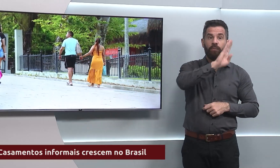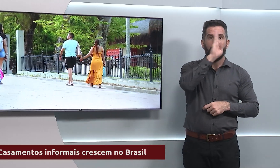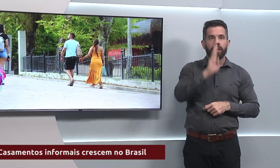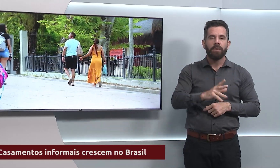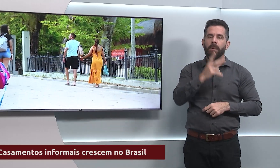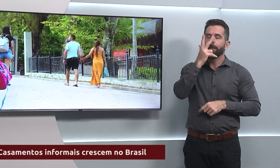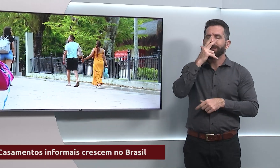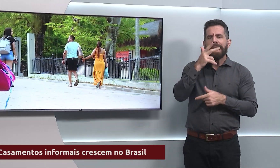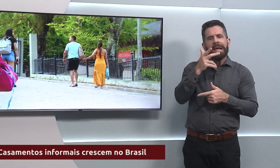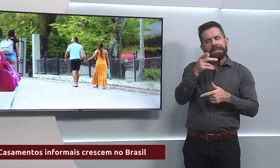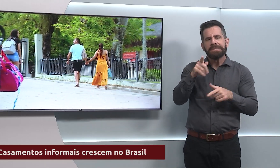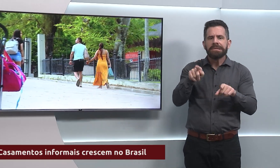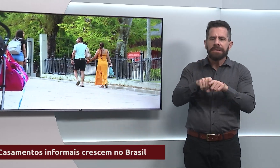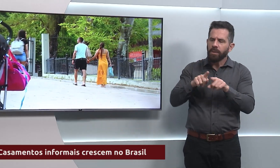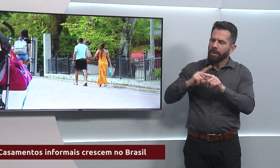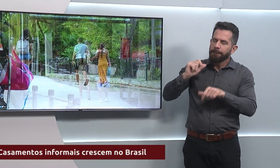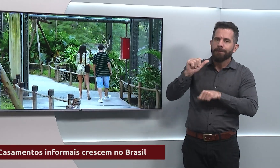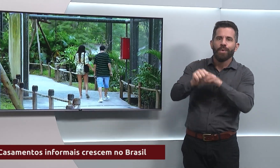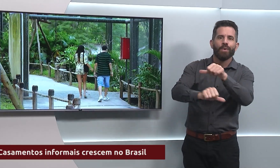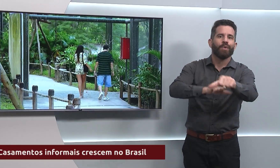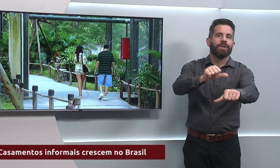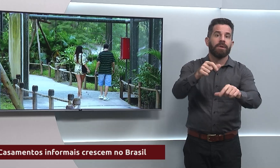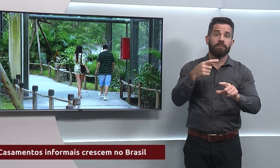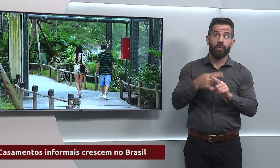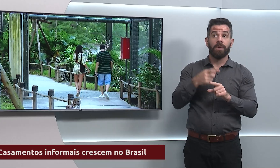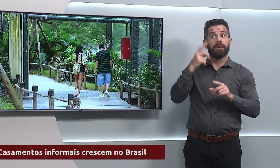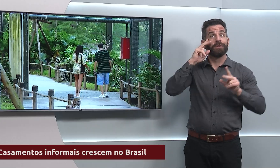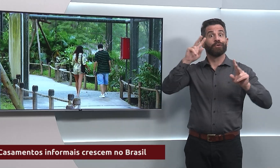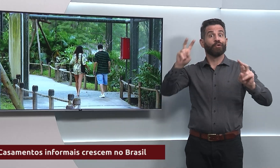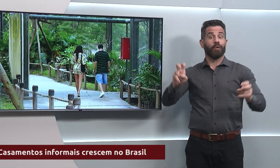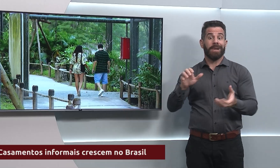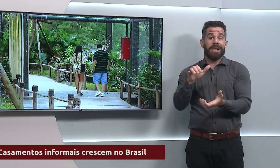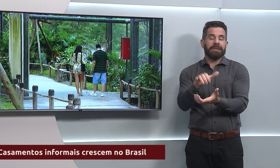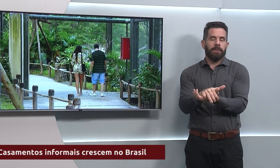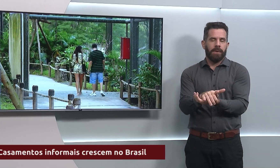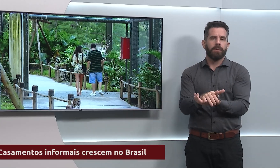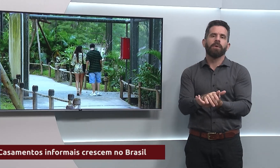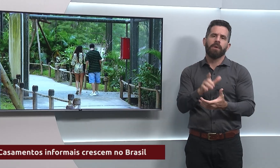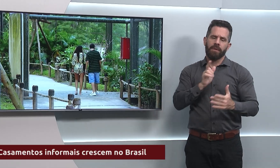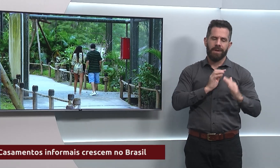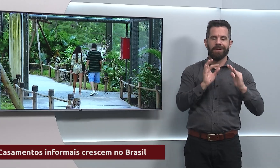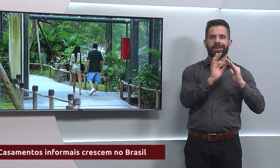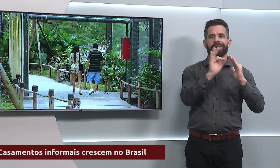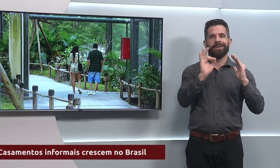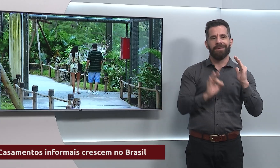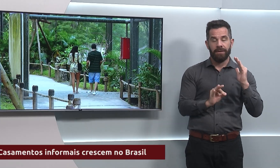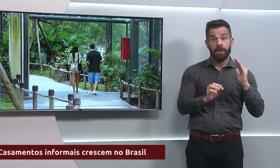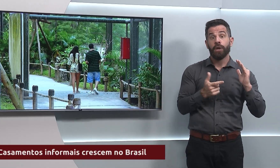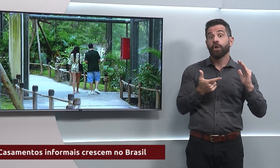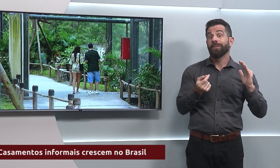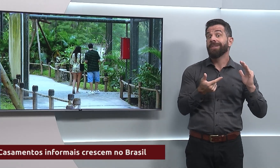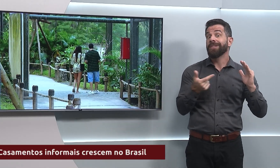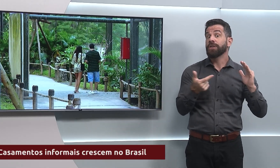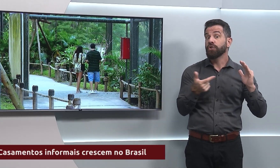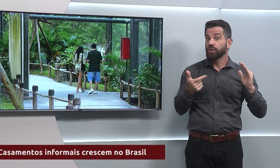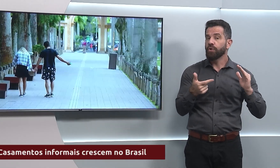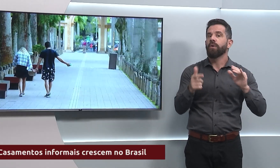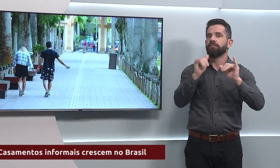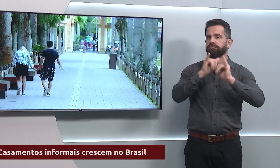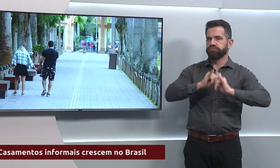quando se fala em casamento. É o que revelam dados do Censo Demográfico 2022 do IBGE. Cresceu no